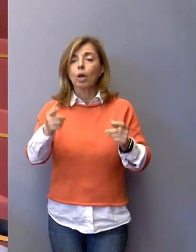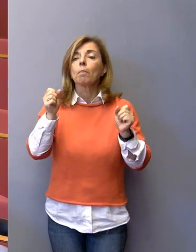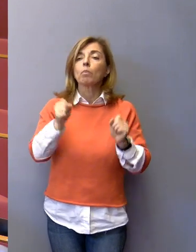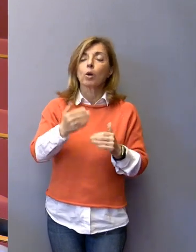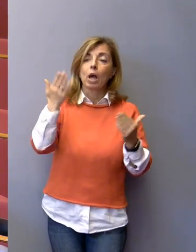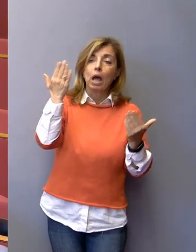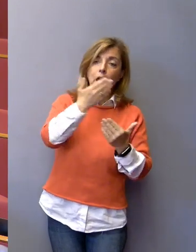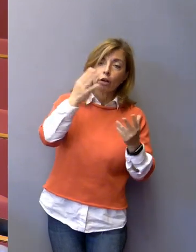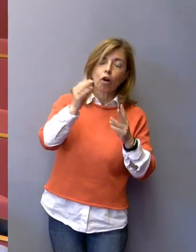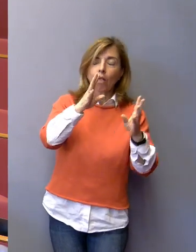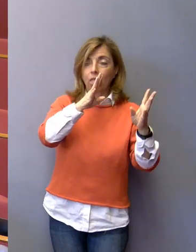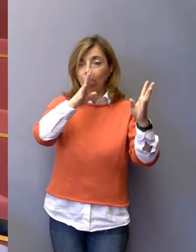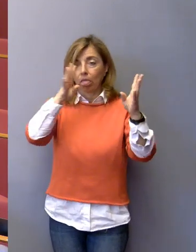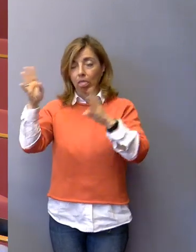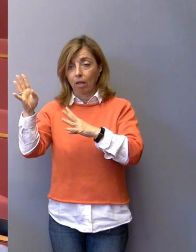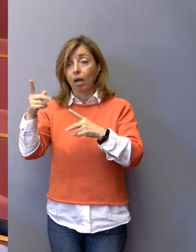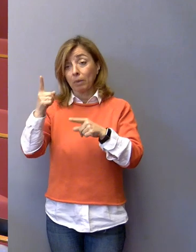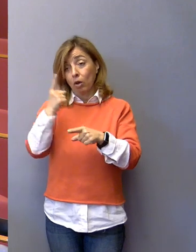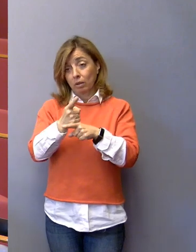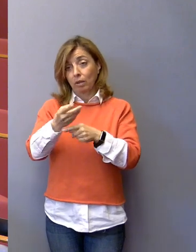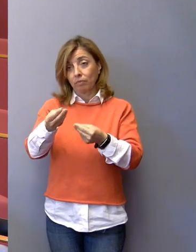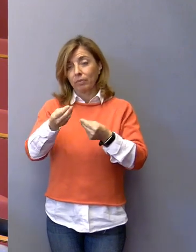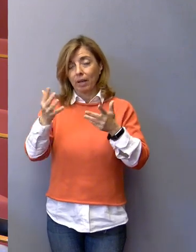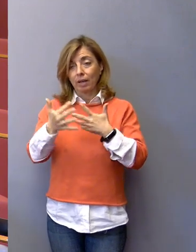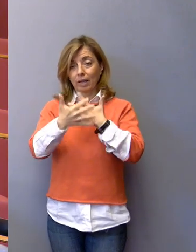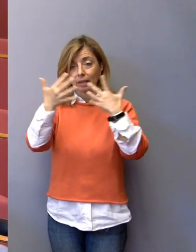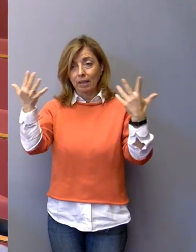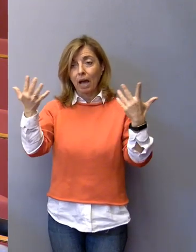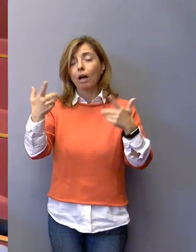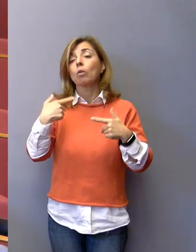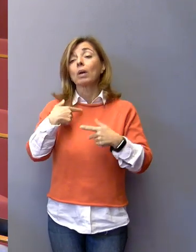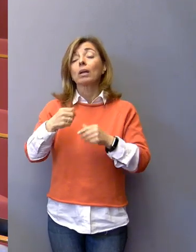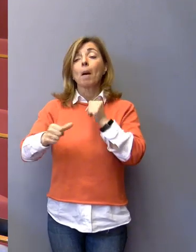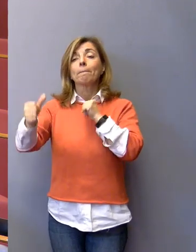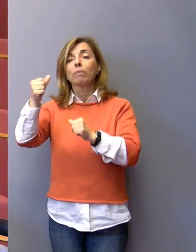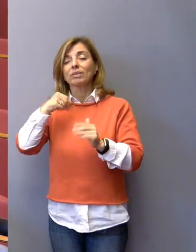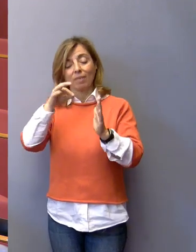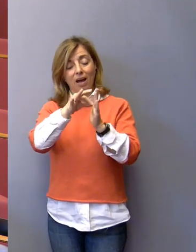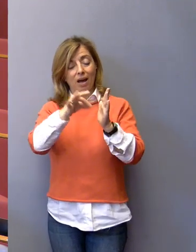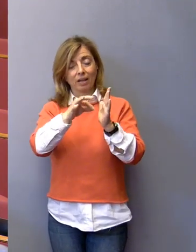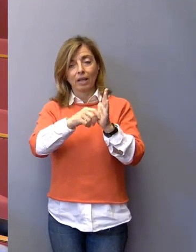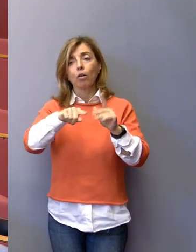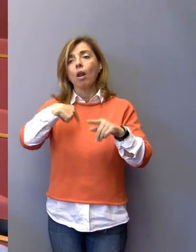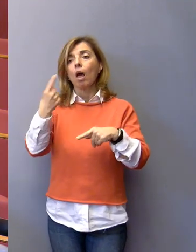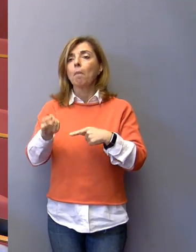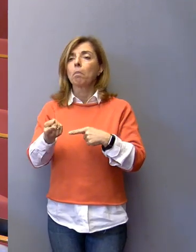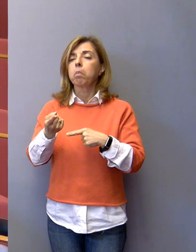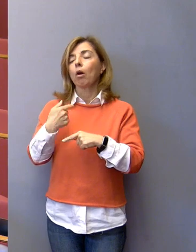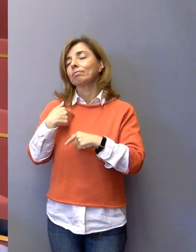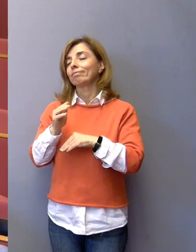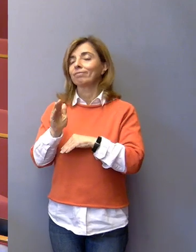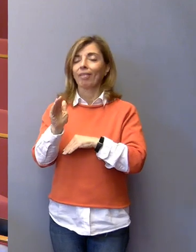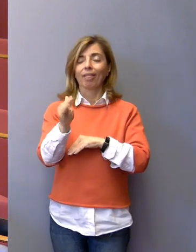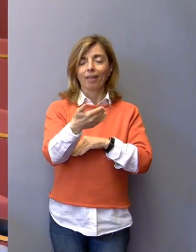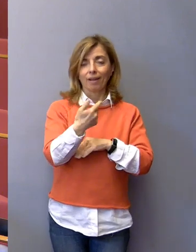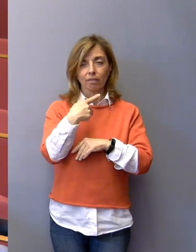della chiarezza non che quando si Gira l'angolo si gira una cosa e chi rispetta le regole poi in qualche maniera viene pure sbeffeggiato da chi beneficia di queste regole